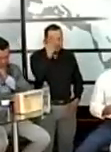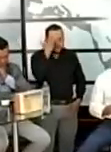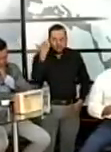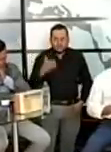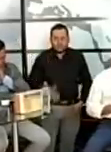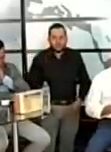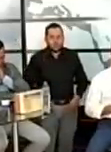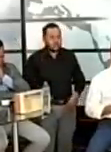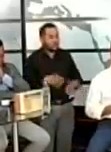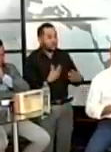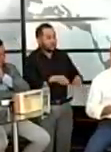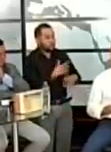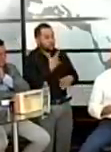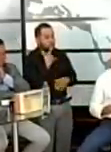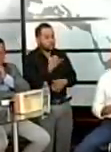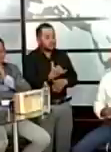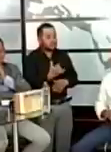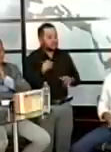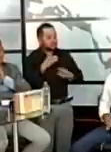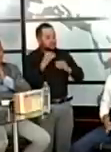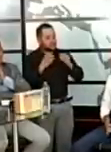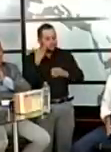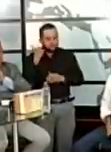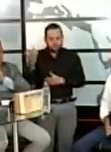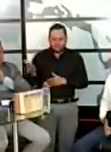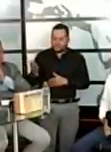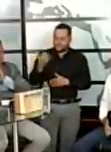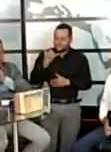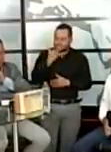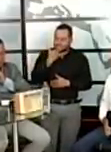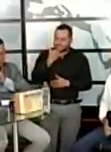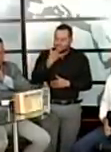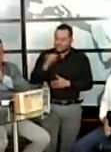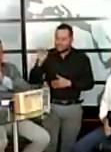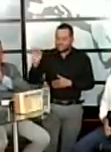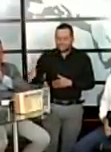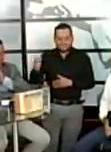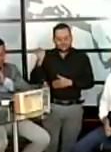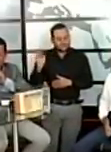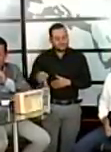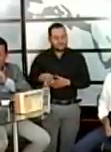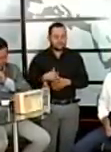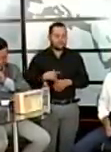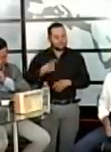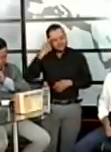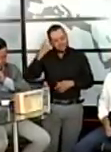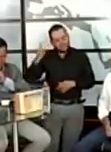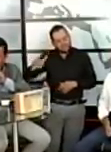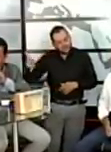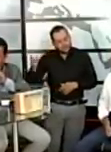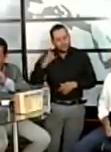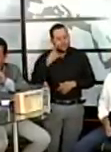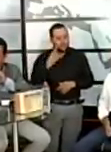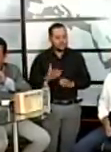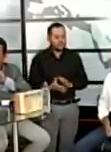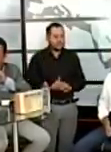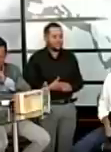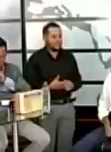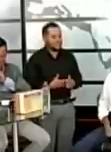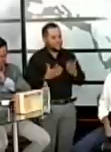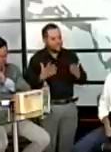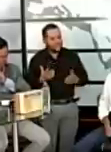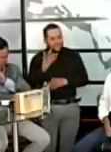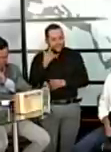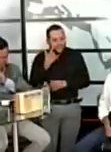eso me la salté. Siempre en contra de las mujeres. Ahí se ha pintado María, el machismo. Usted sabe que no. Ojalá estuviera el embajador. También vivimos el